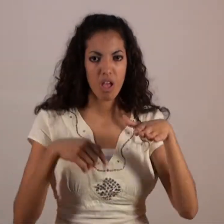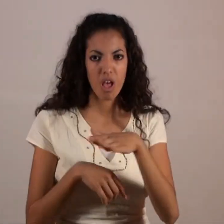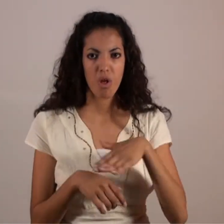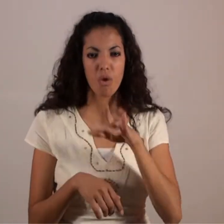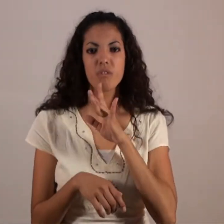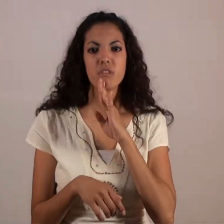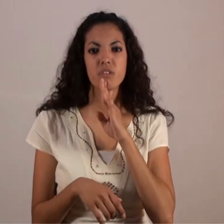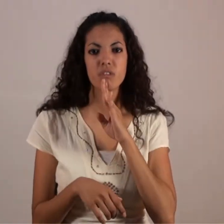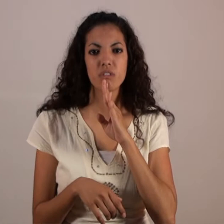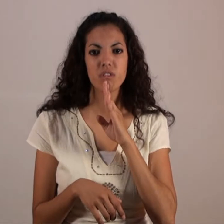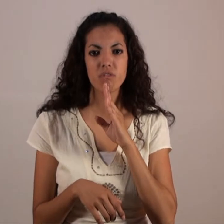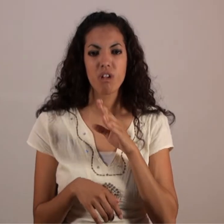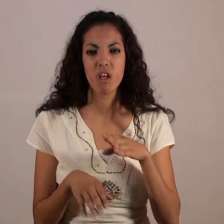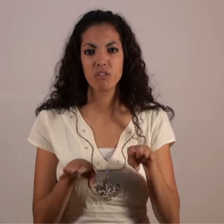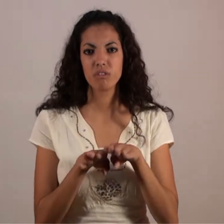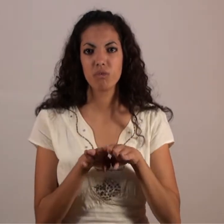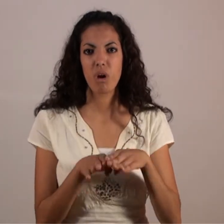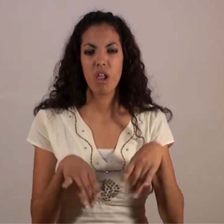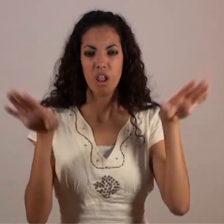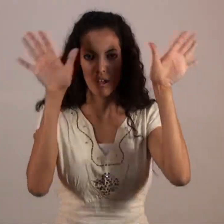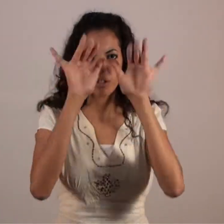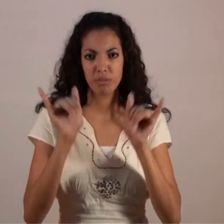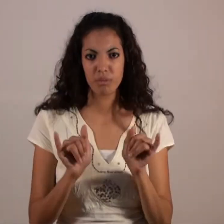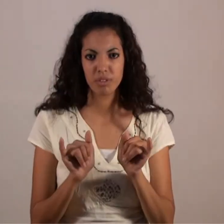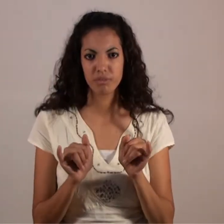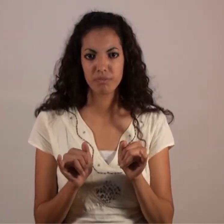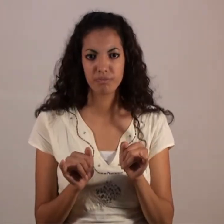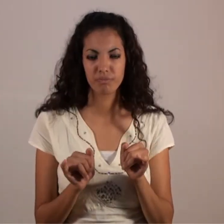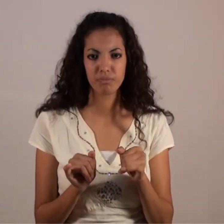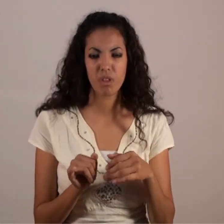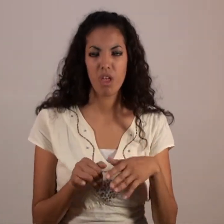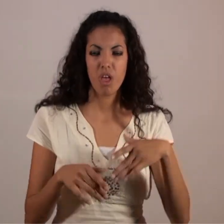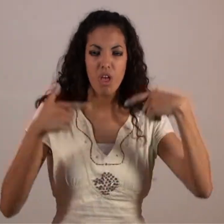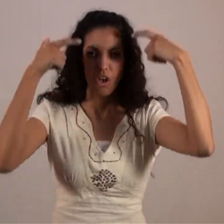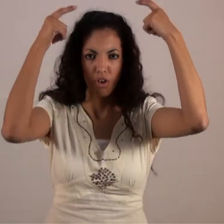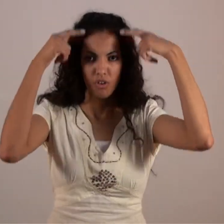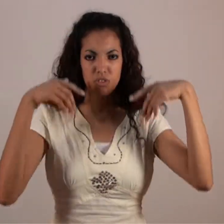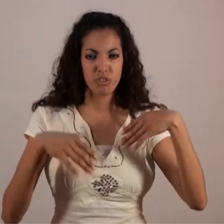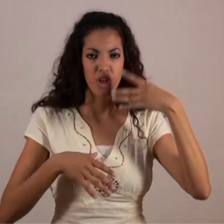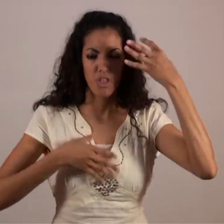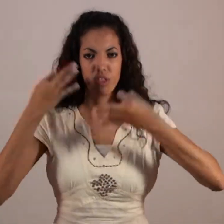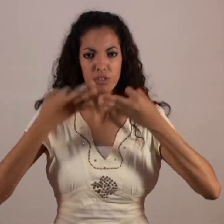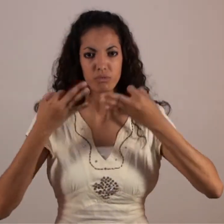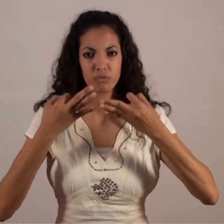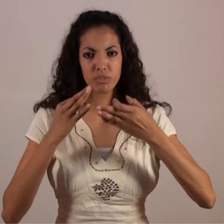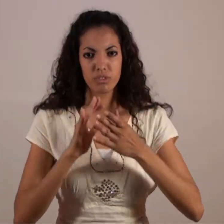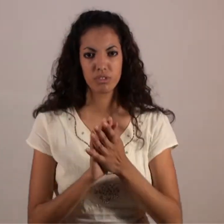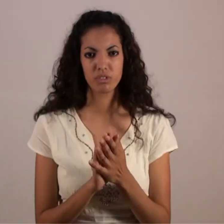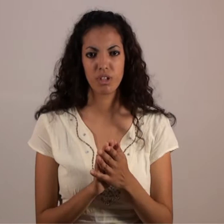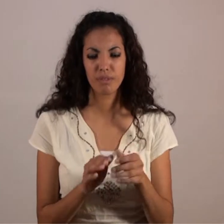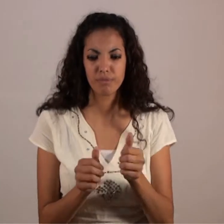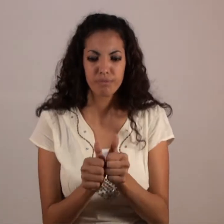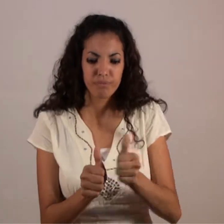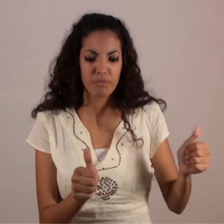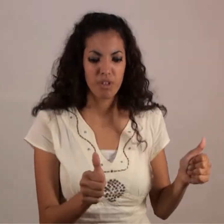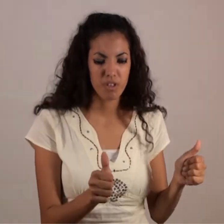nombre significa rey de justicia, que habla de su carácter. Él está separado de la historia, ya que no se dan